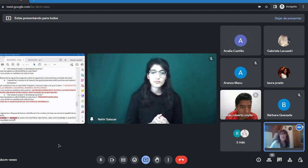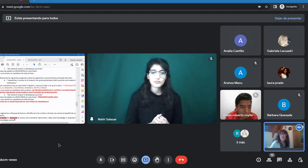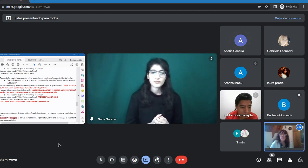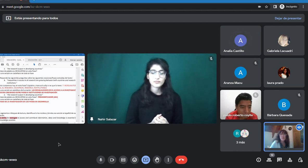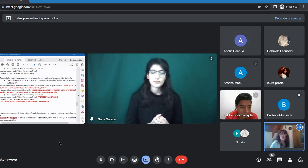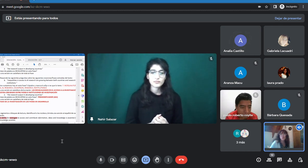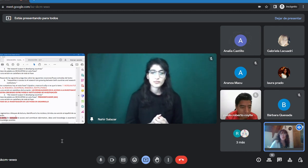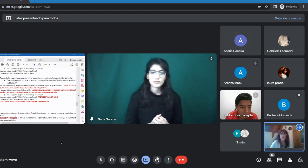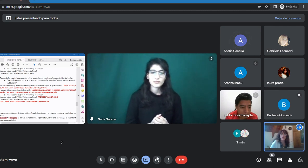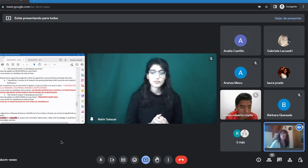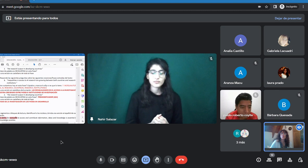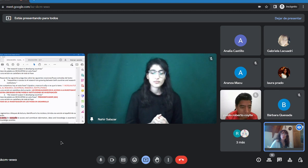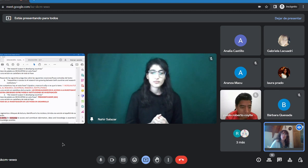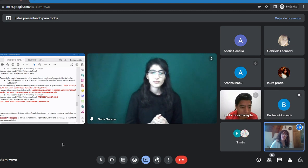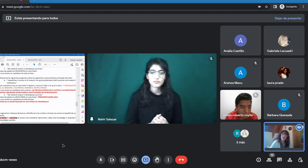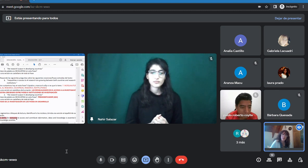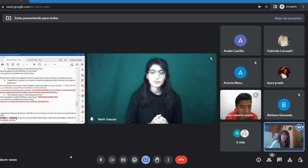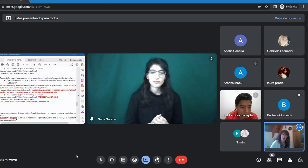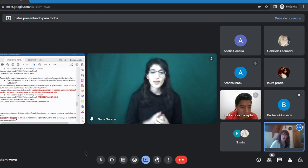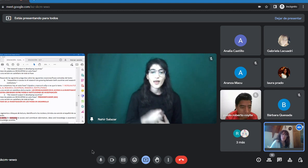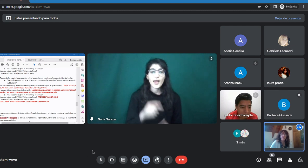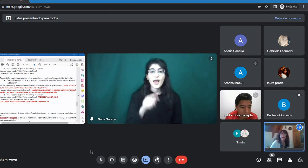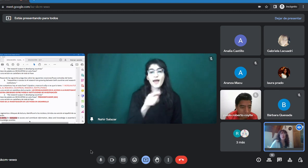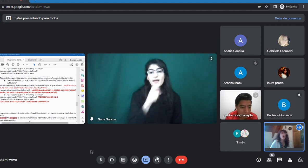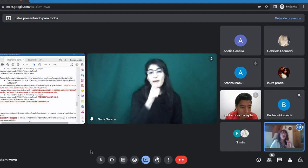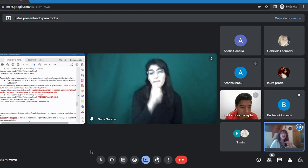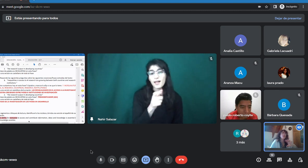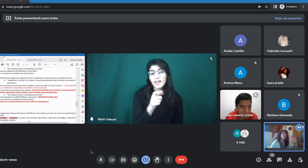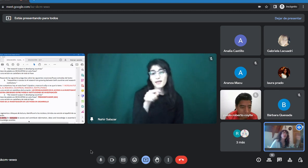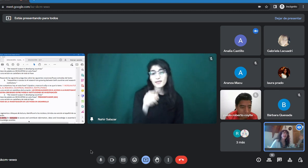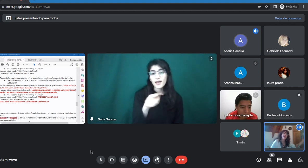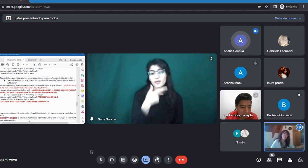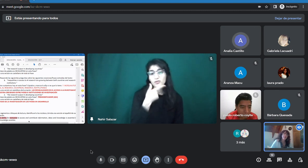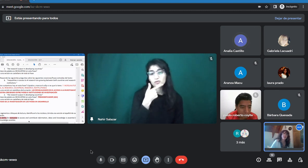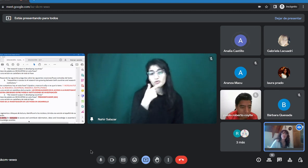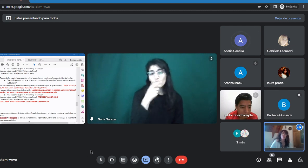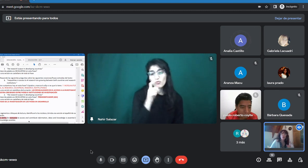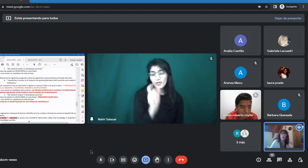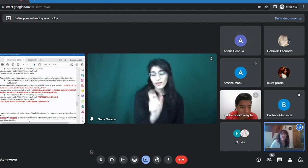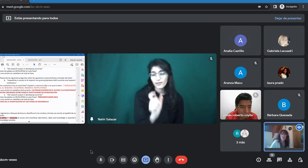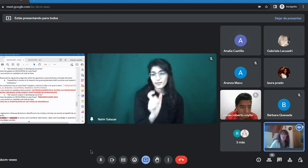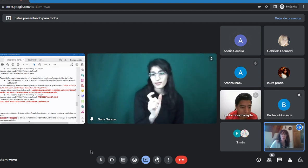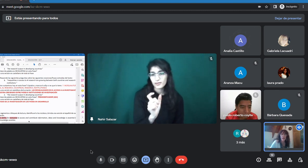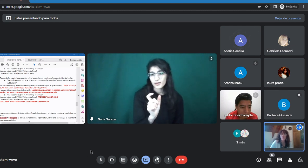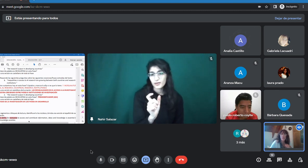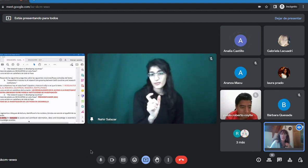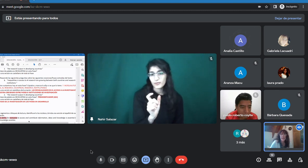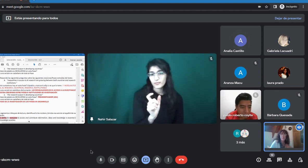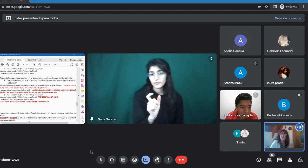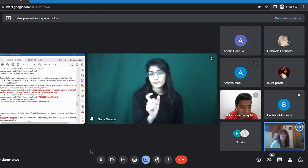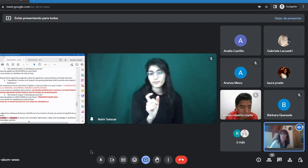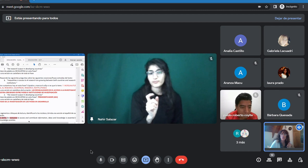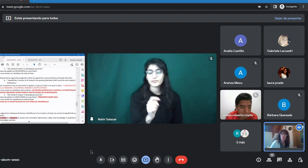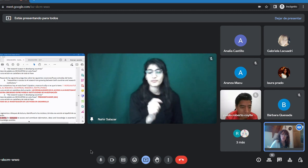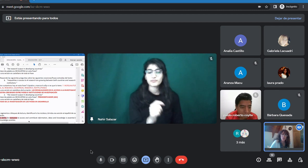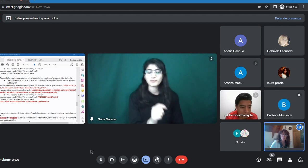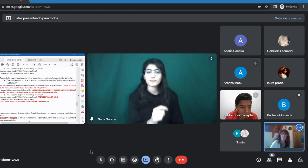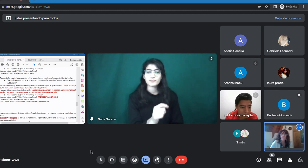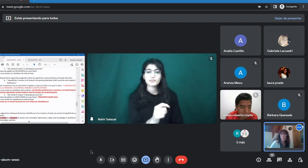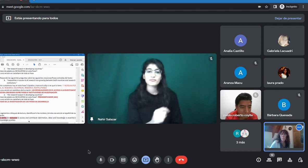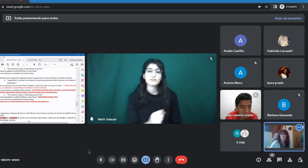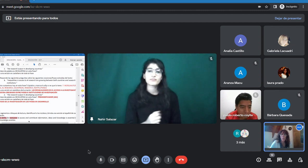Entonces, ese está como sustantivo. No es que all, toda la gente, sino everyone, o sea, cada persona,